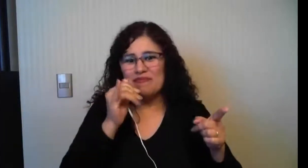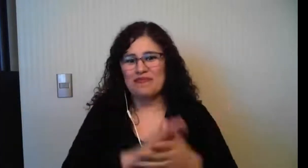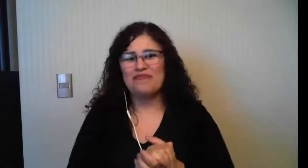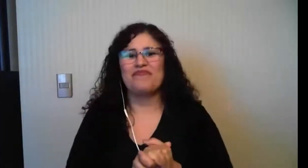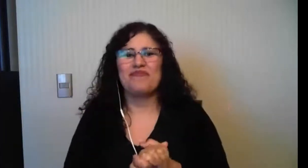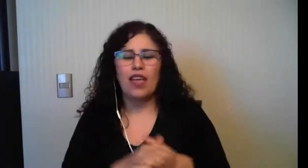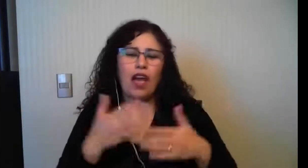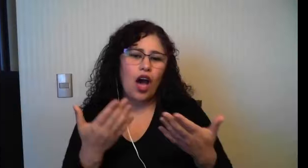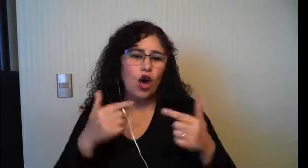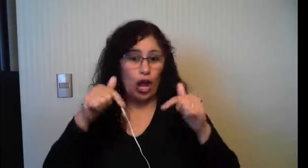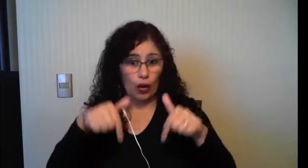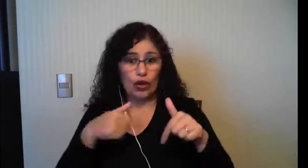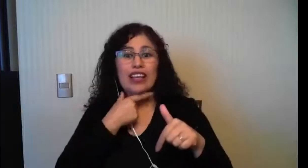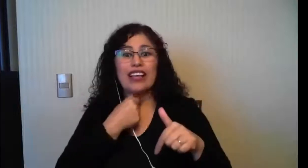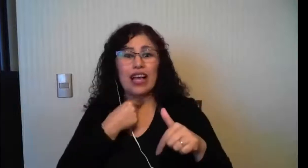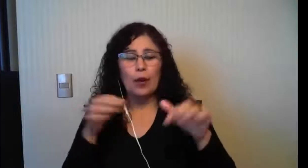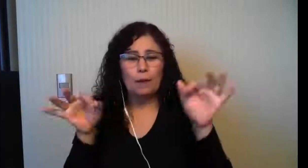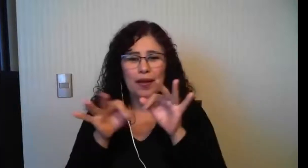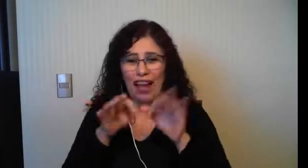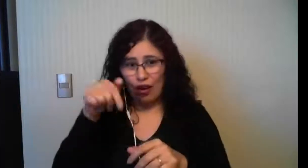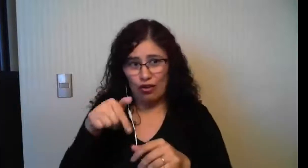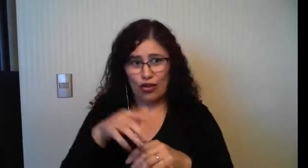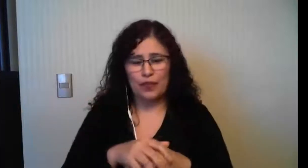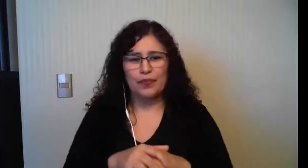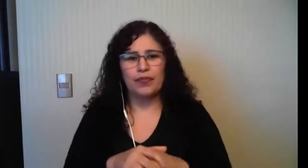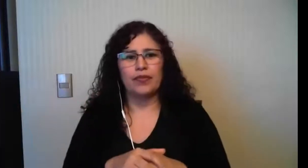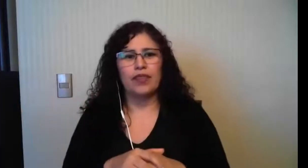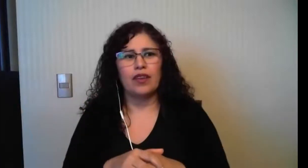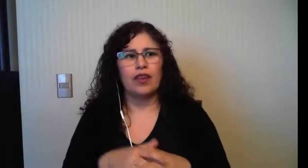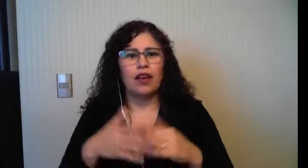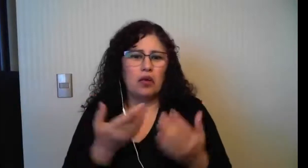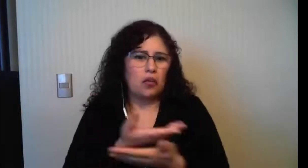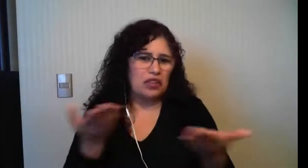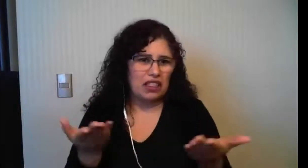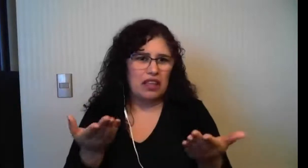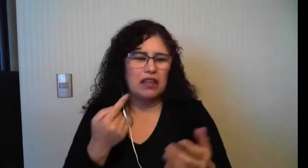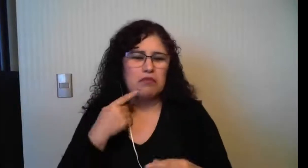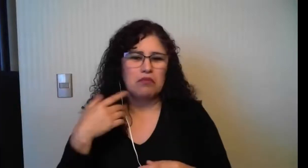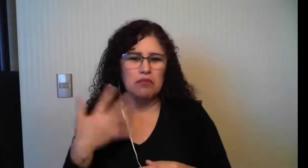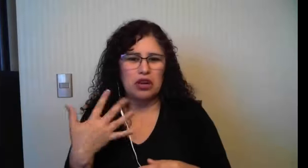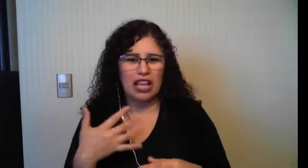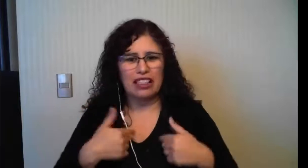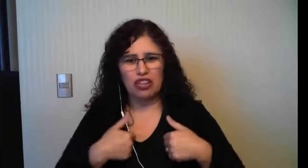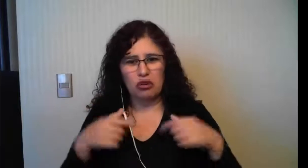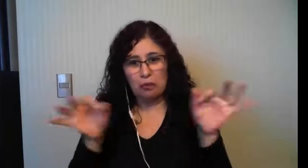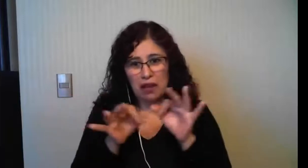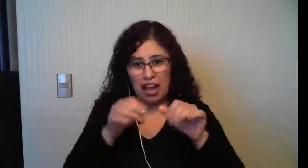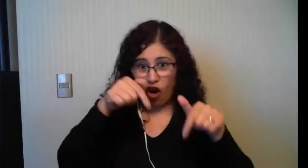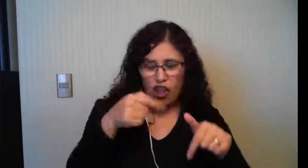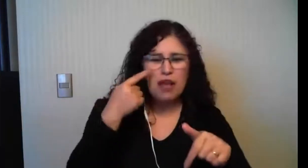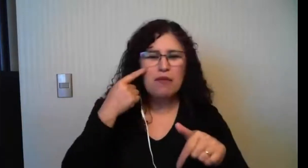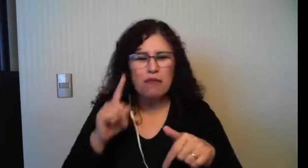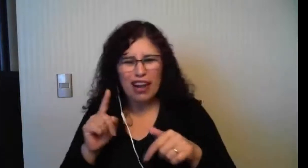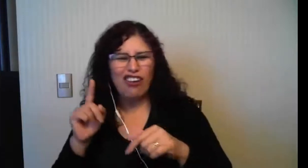que quiero contarle hoy día es algo que de cierta manera es beneficioso que sea más breve porque un tema que cuesta mucho